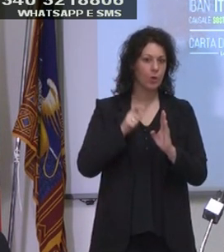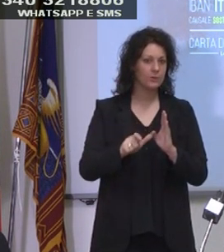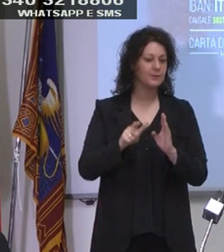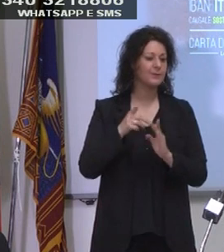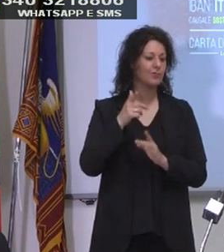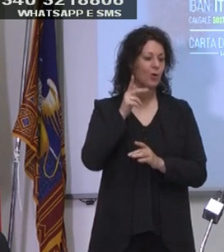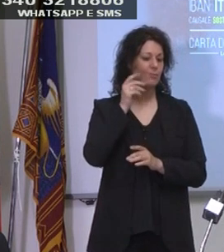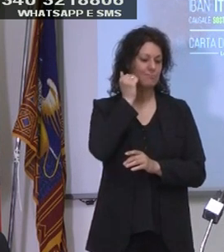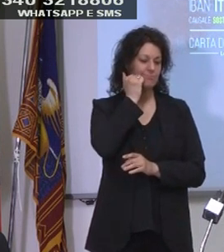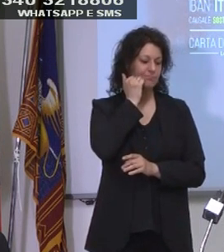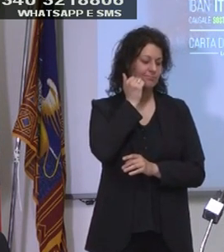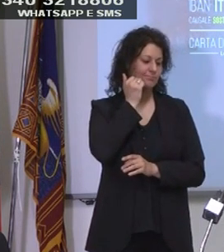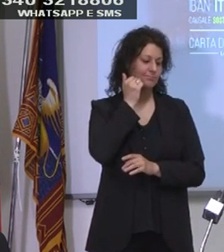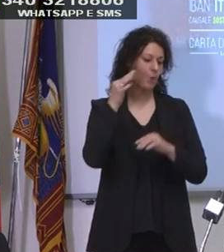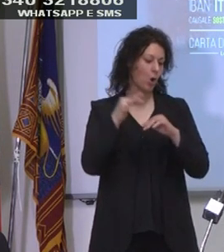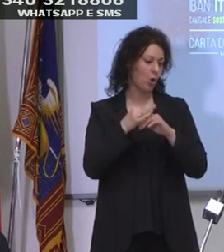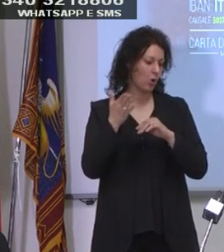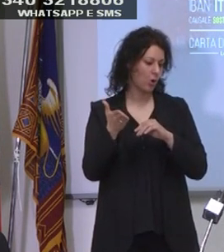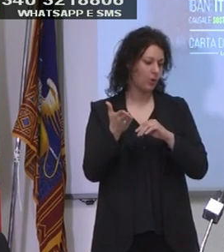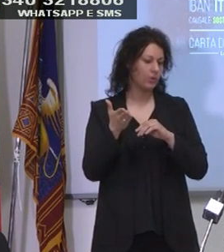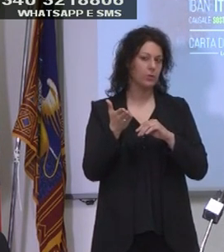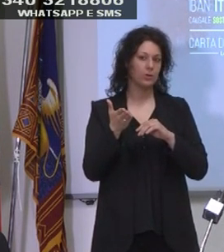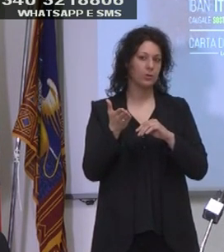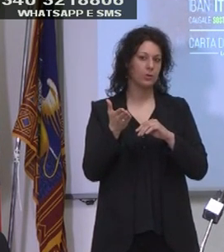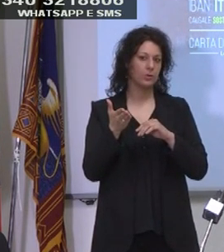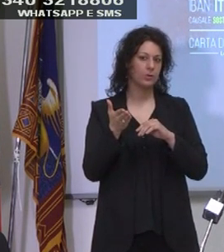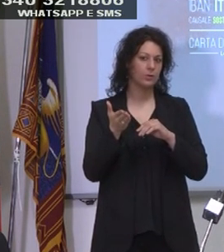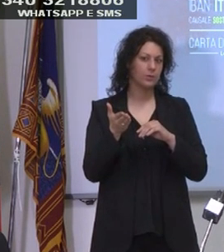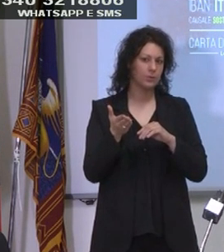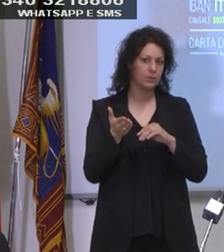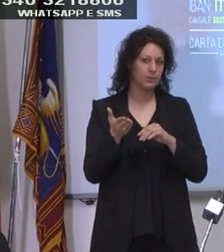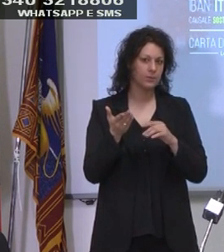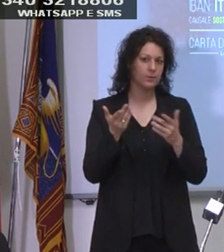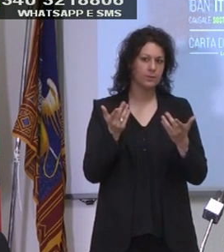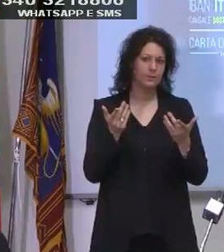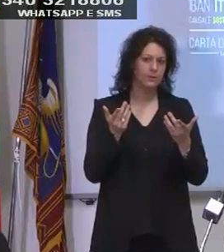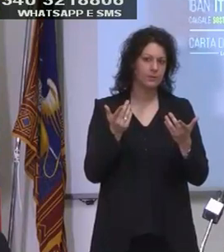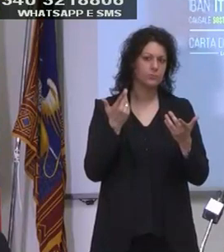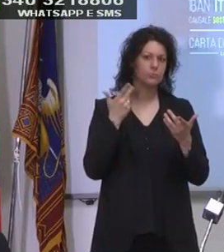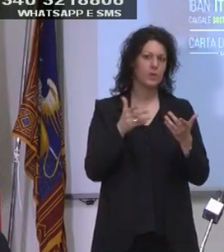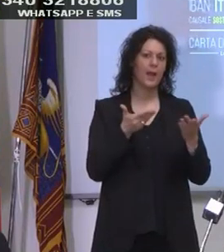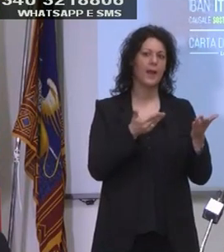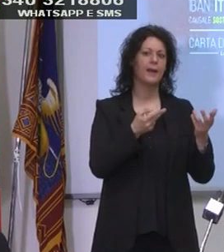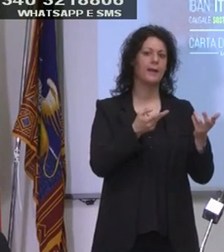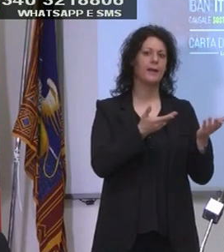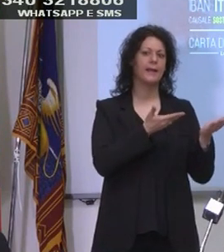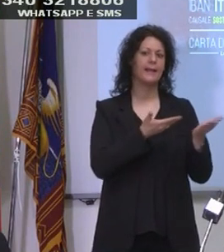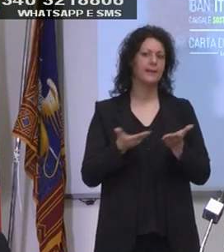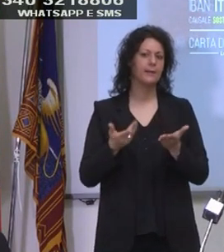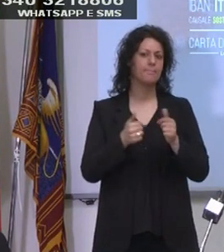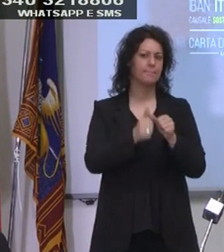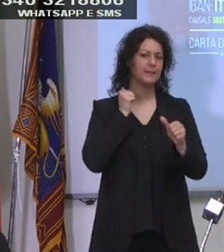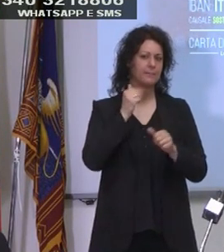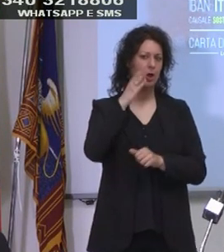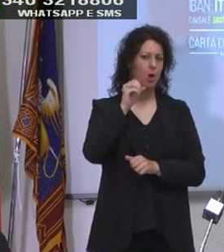essere appunto ricoverata in un RSA già prima del presa in carico, diciamo così, del Covid. Così è stata